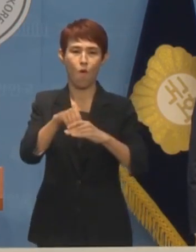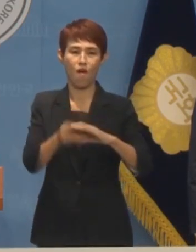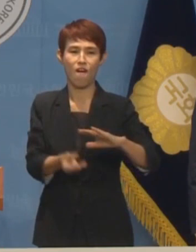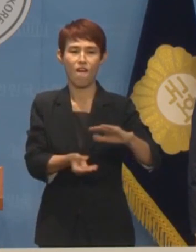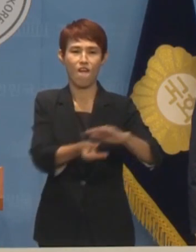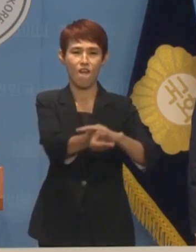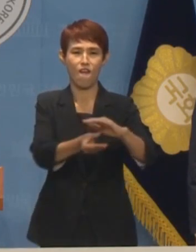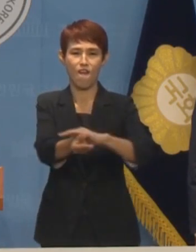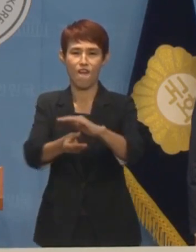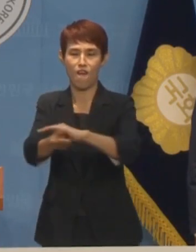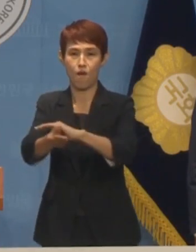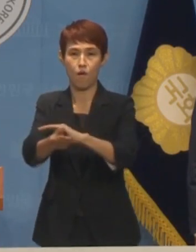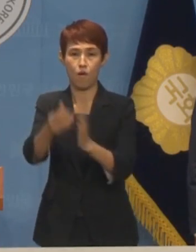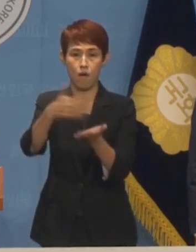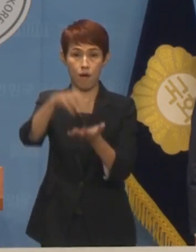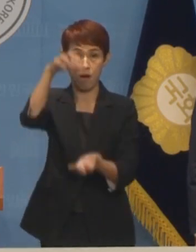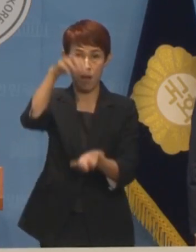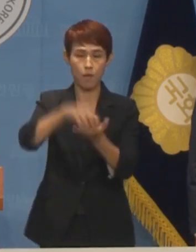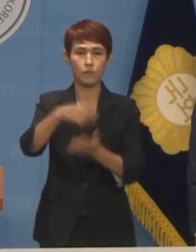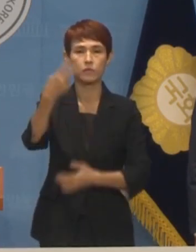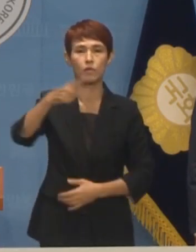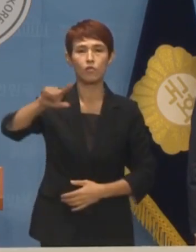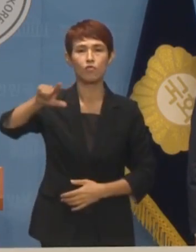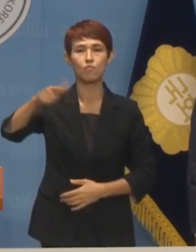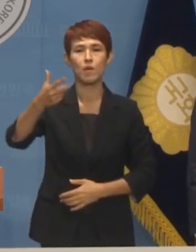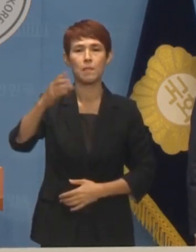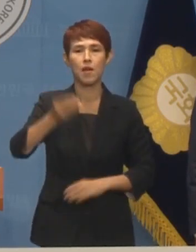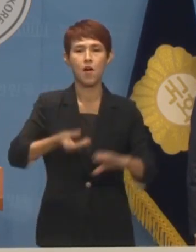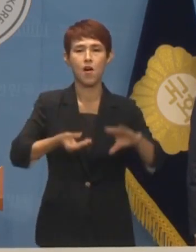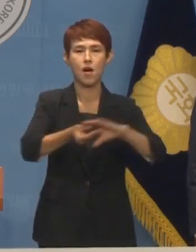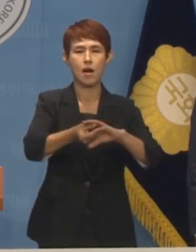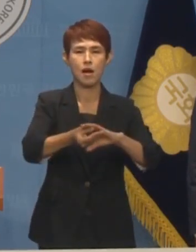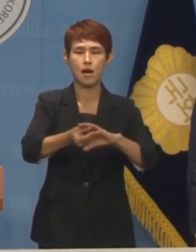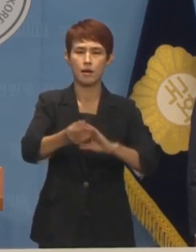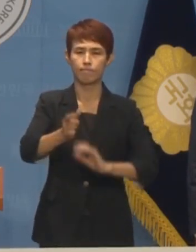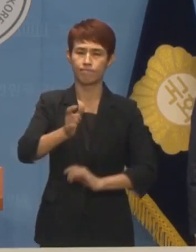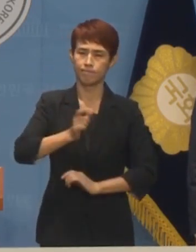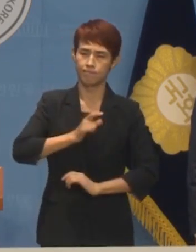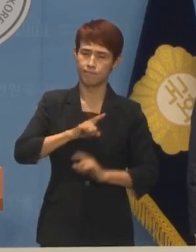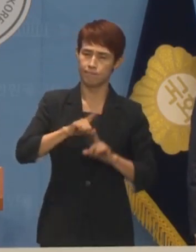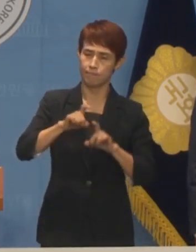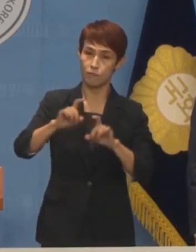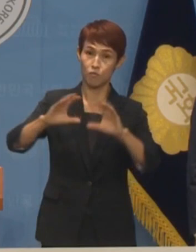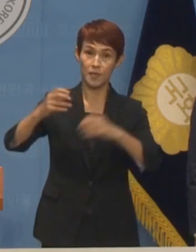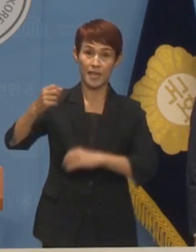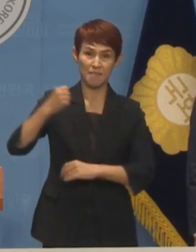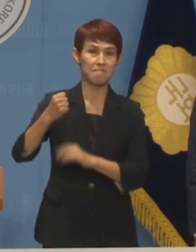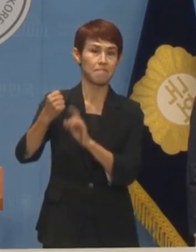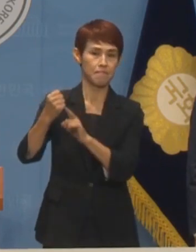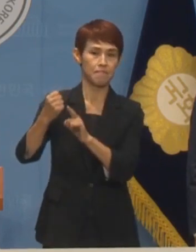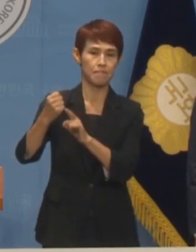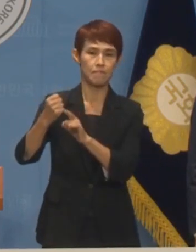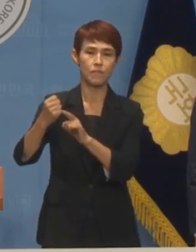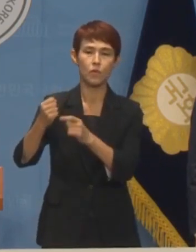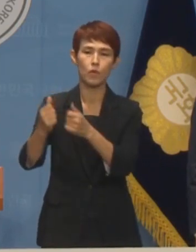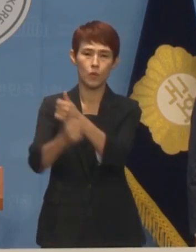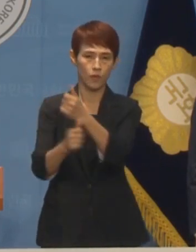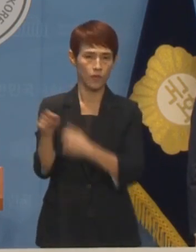살포하여 총 2,600만 원을 전달한 의혹이 있는 국민의힘 소속